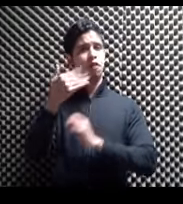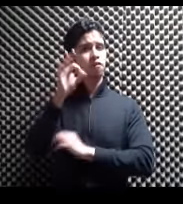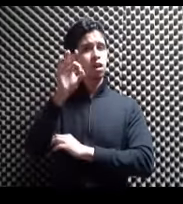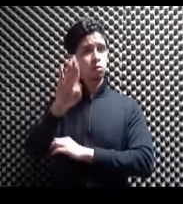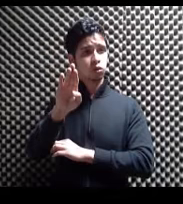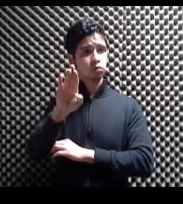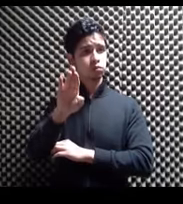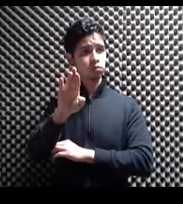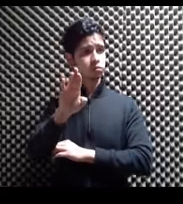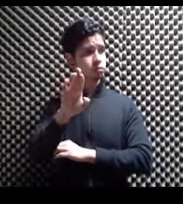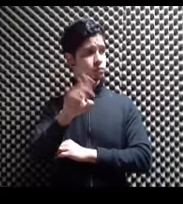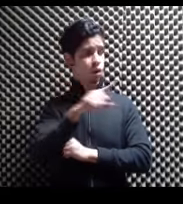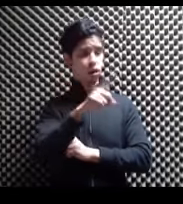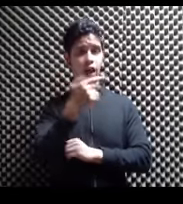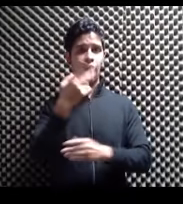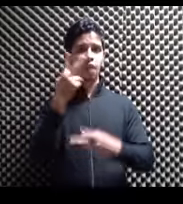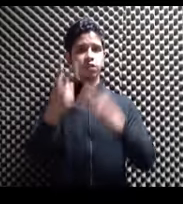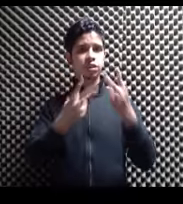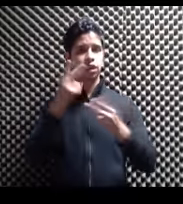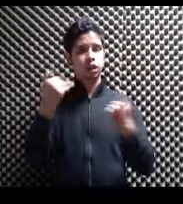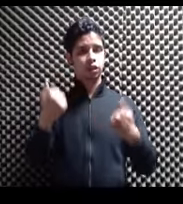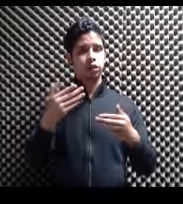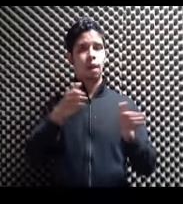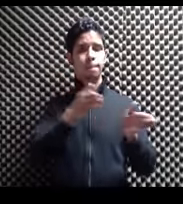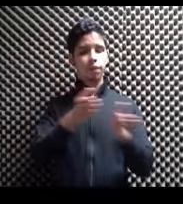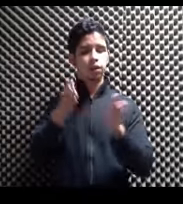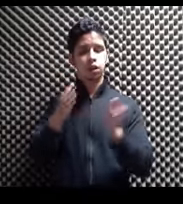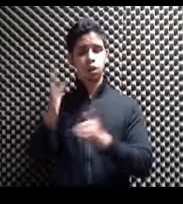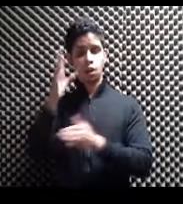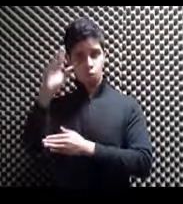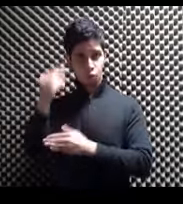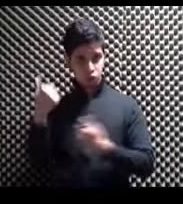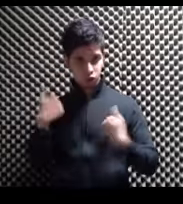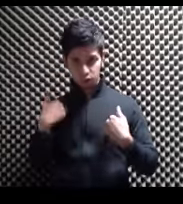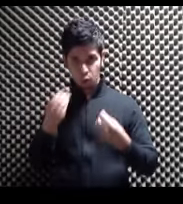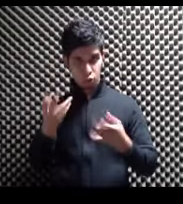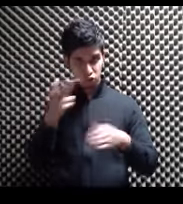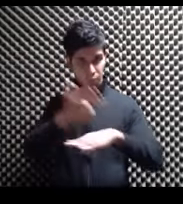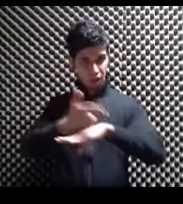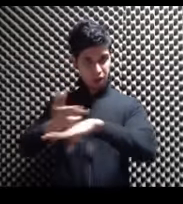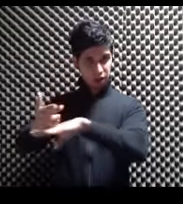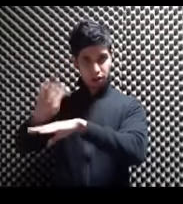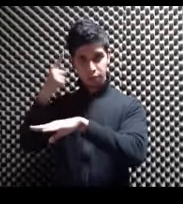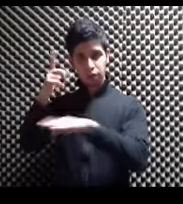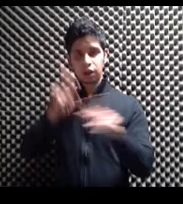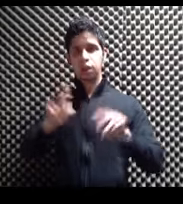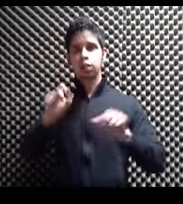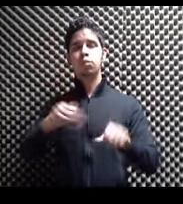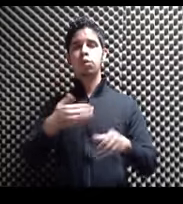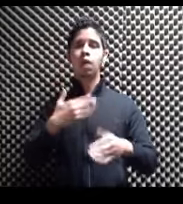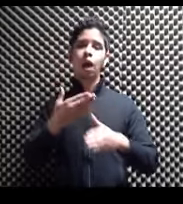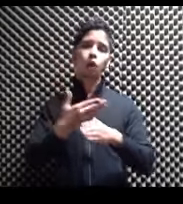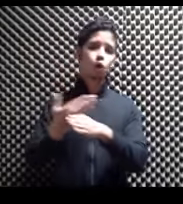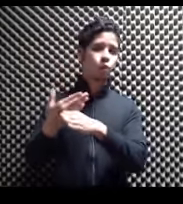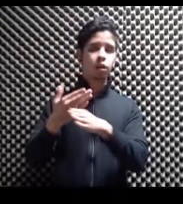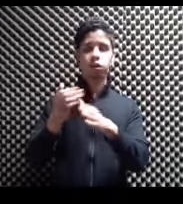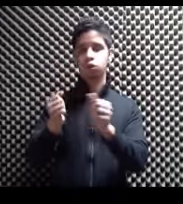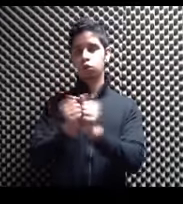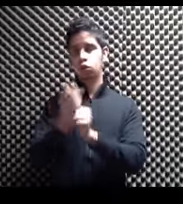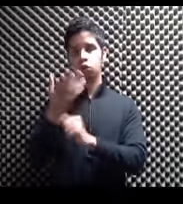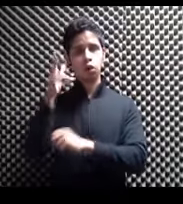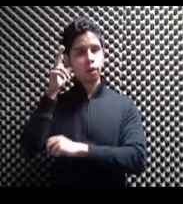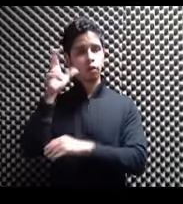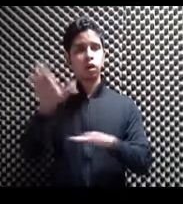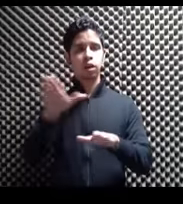son coordinadas, claro. Porque no contamos con mucho estacionamiento, pues para que las personas puedan compartir con los caballos, pues lo hacemos coordinado. Perfecto. Pues mucho éxito.